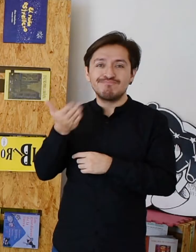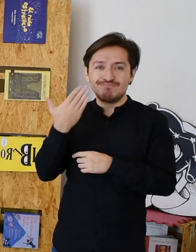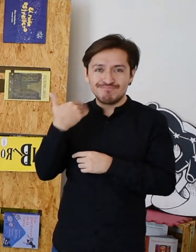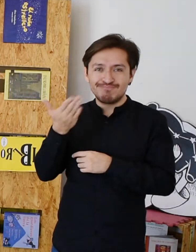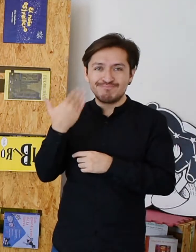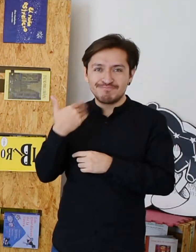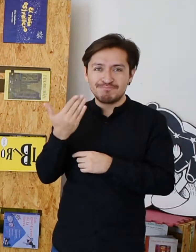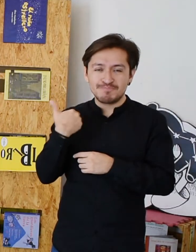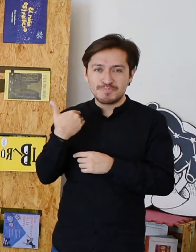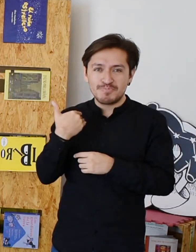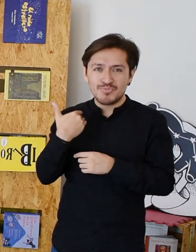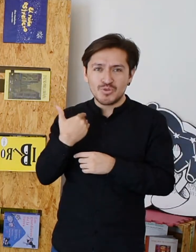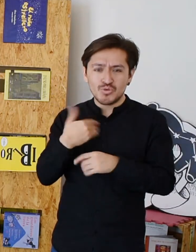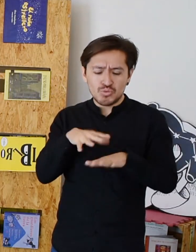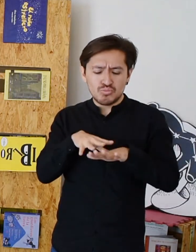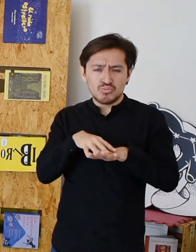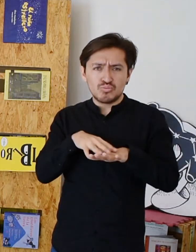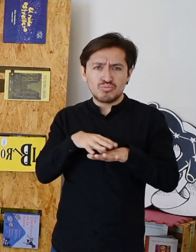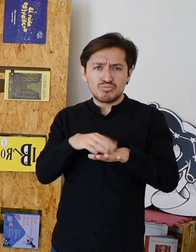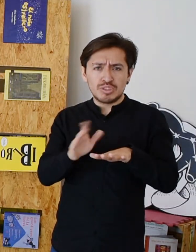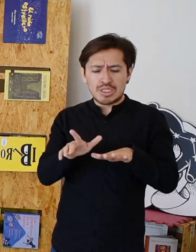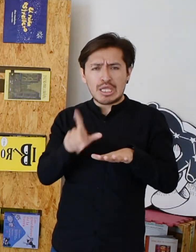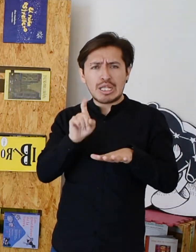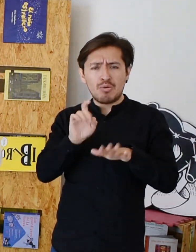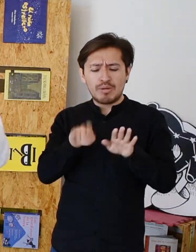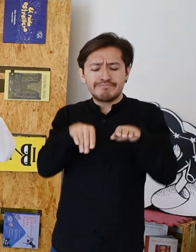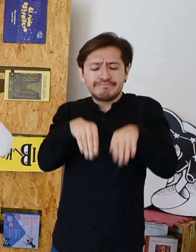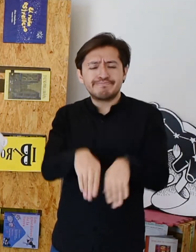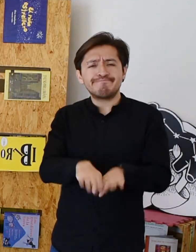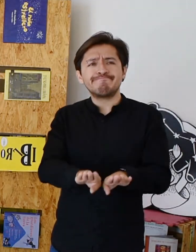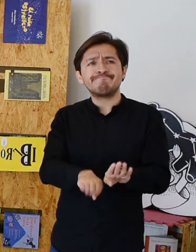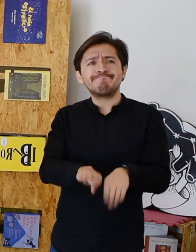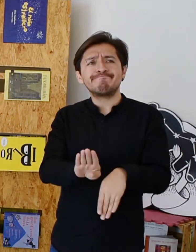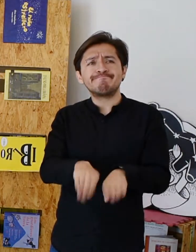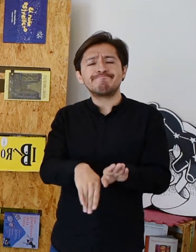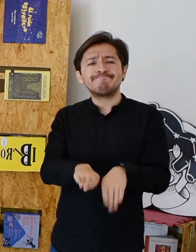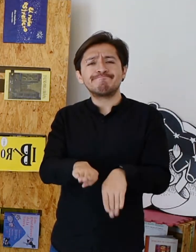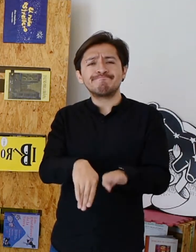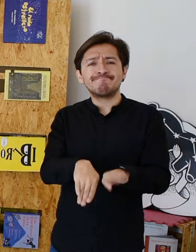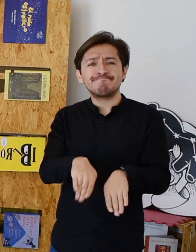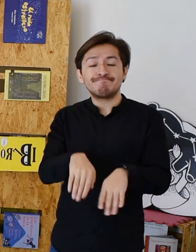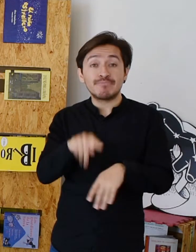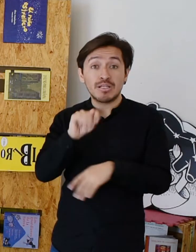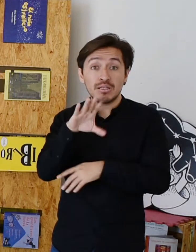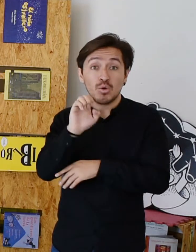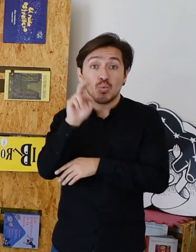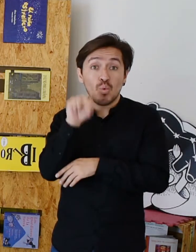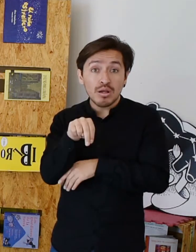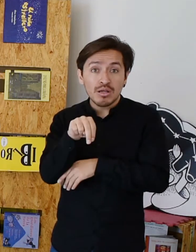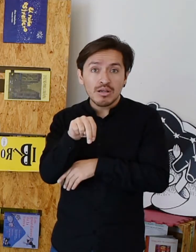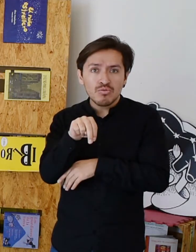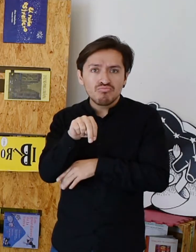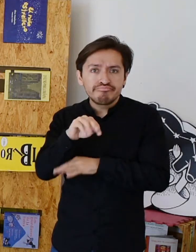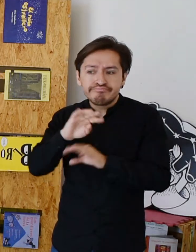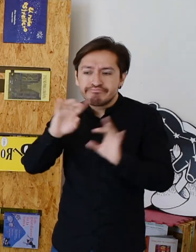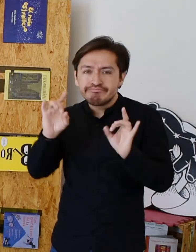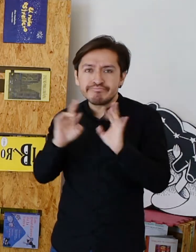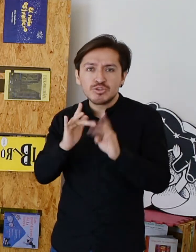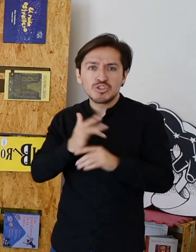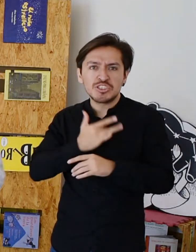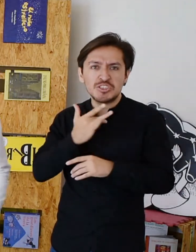abanicándose con sus piecitos metidos en el agua. El tecuán entonces, cuando se sintió